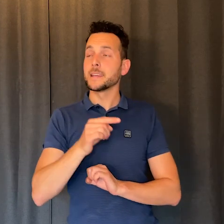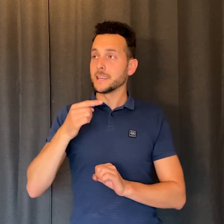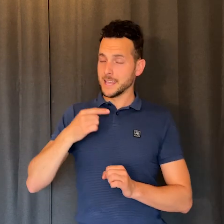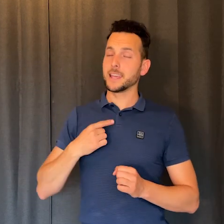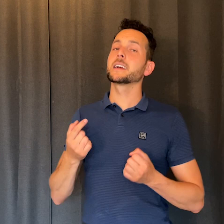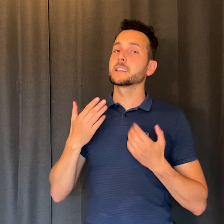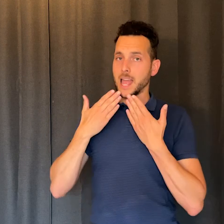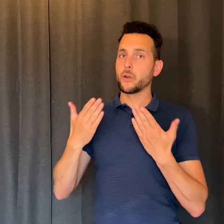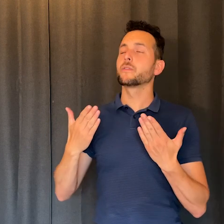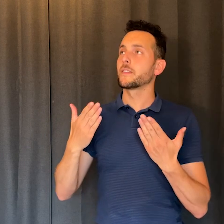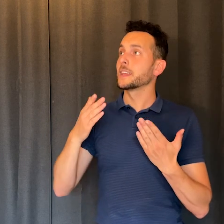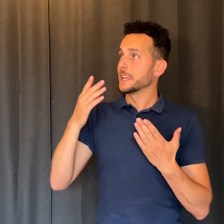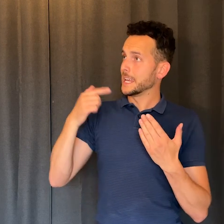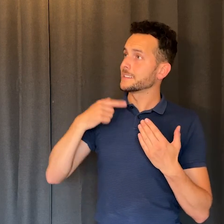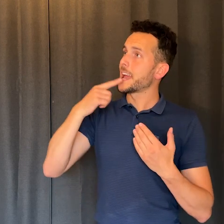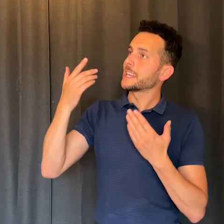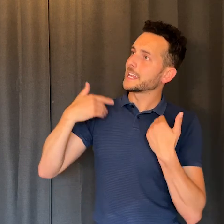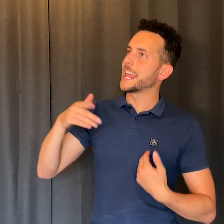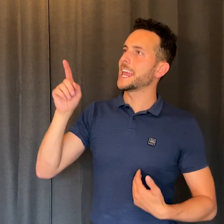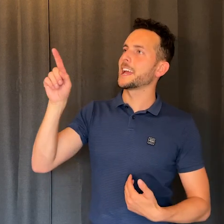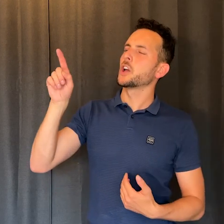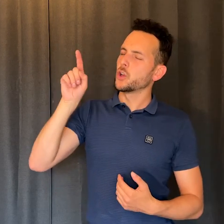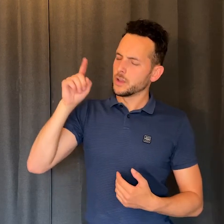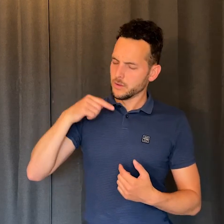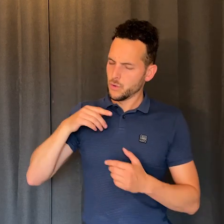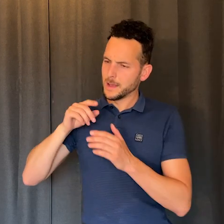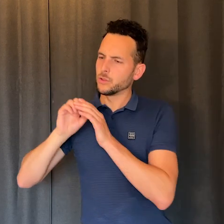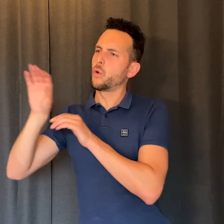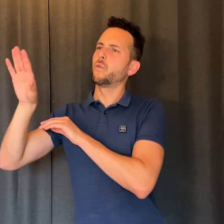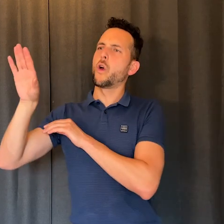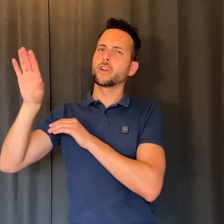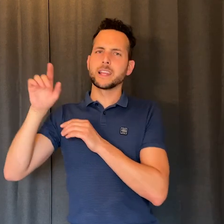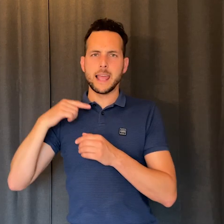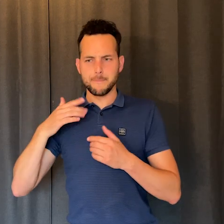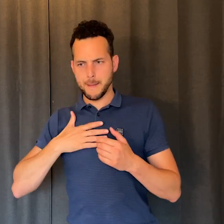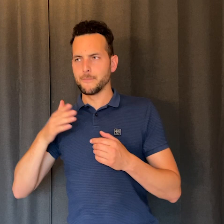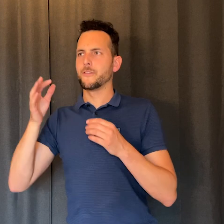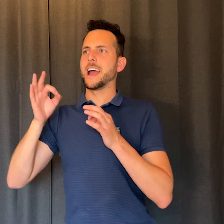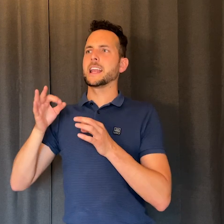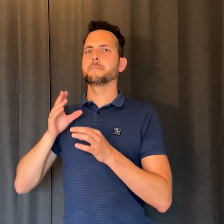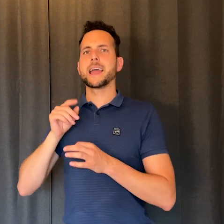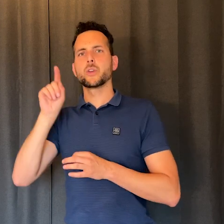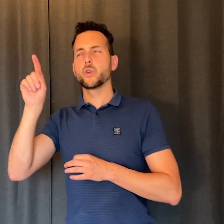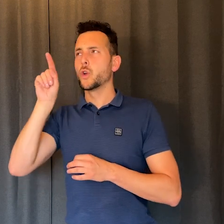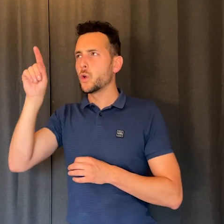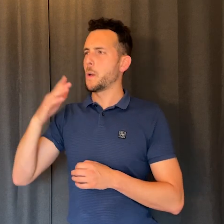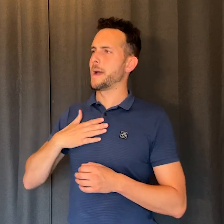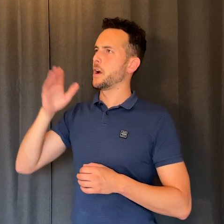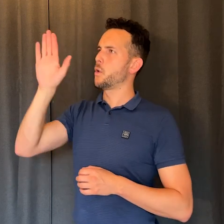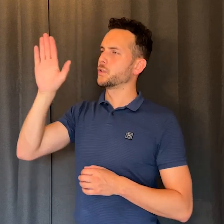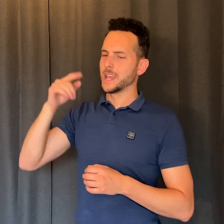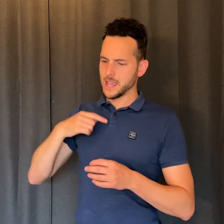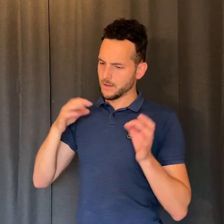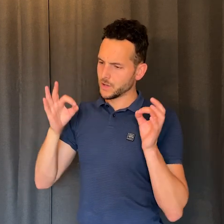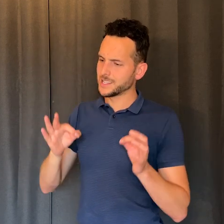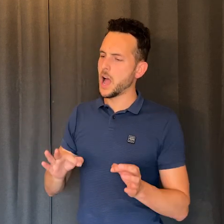u bent mijn toevlucht. Bij u ben ik veilig en geborgen. U bent mijn God en ik